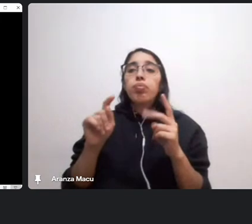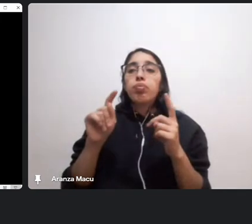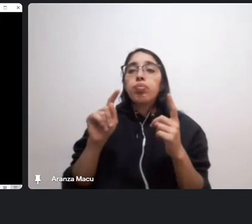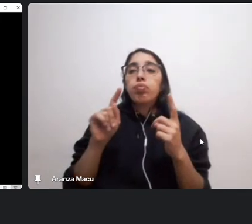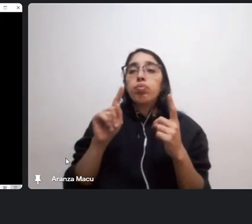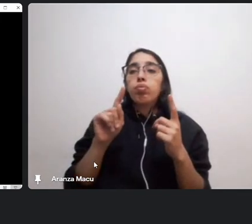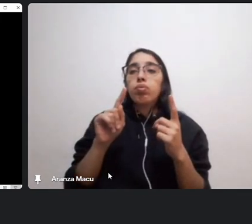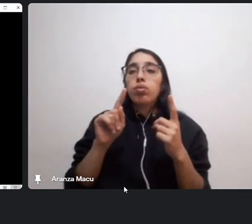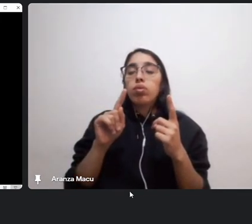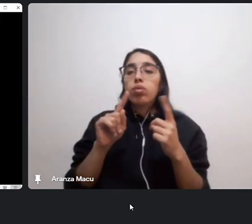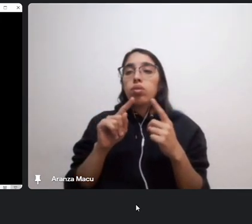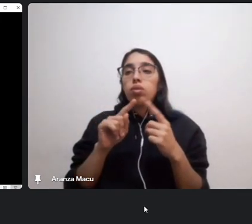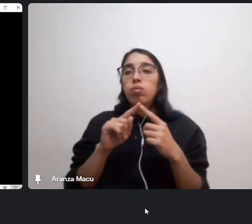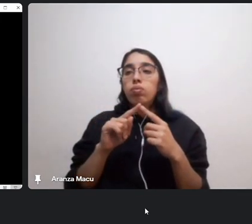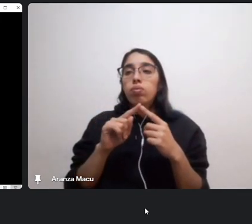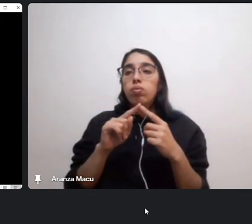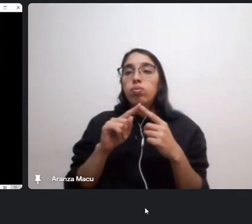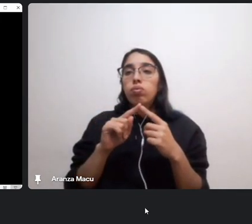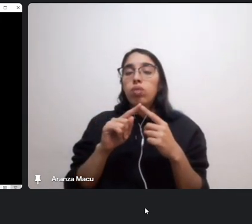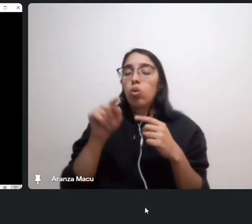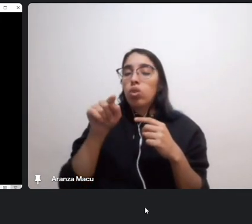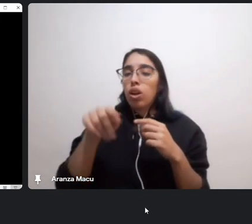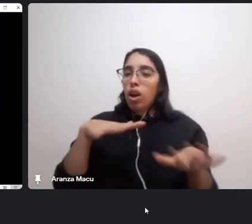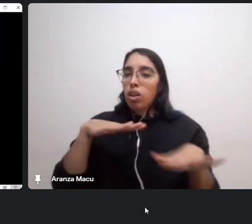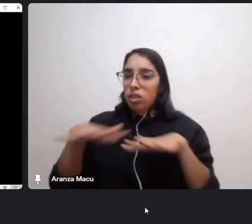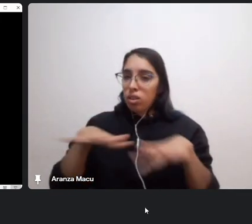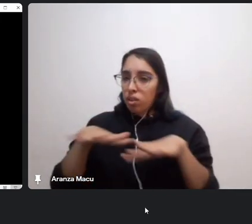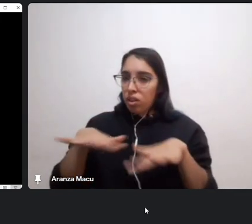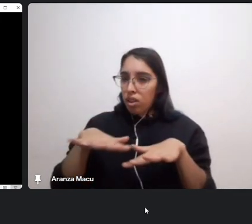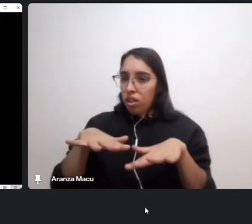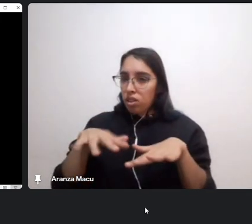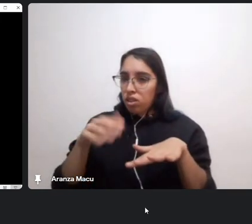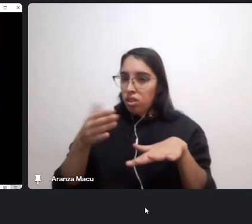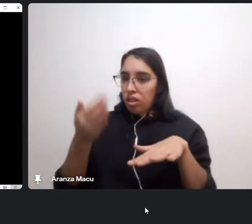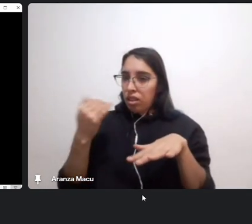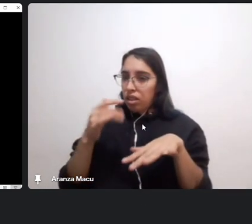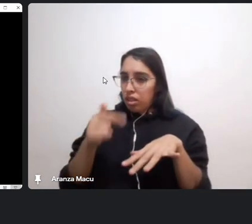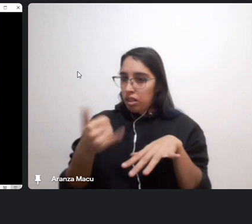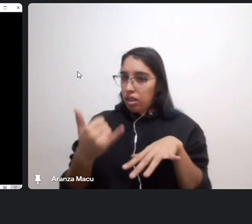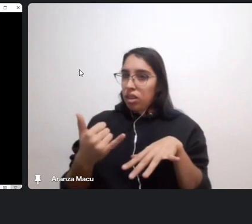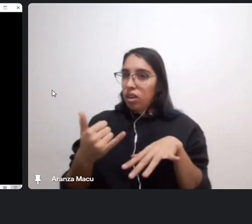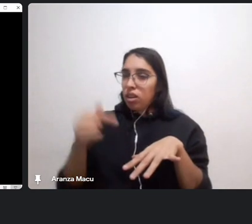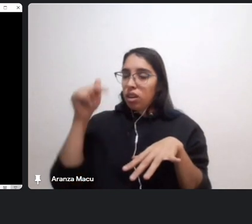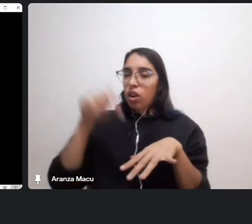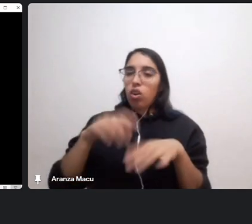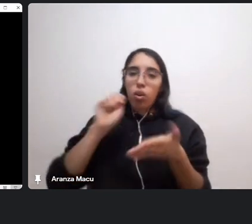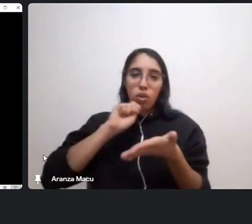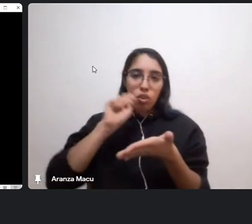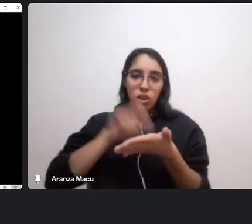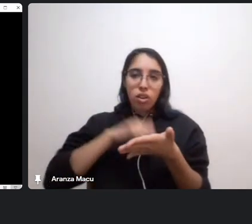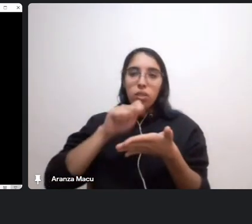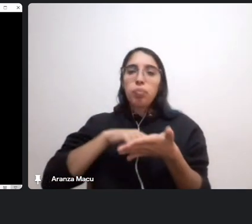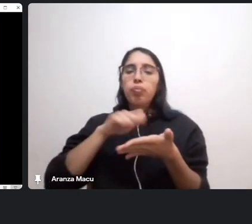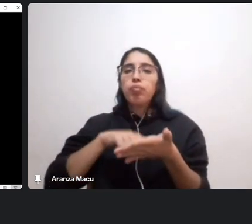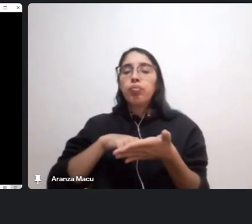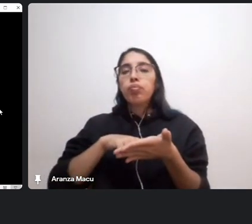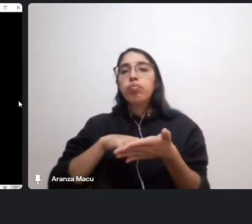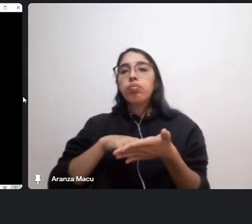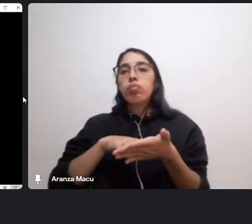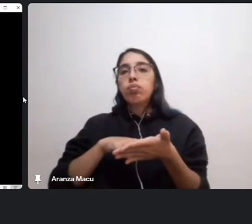Tenían una tarea, ¿sí? Que la vamos a ir resolviendo, pero antes vamos a mostrarles